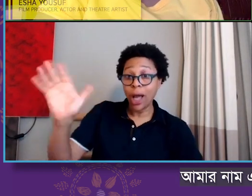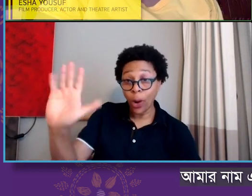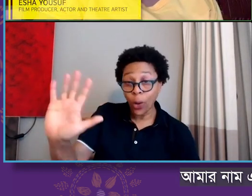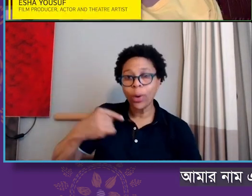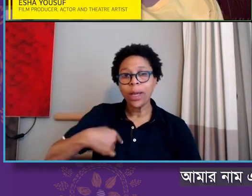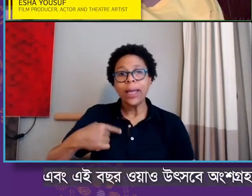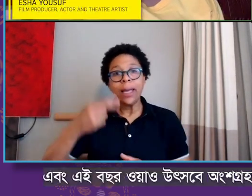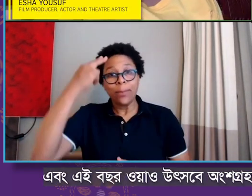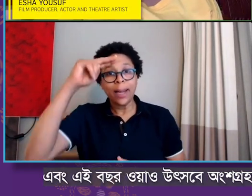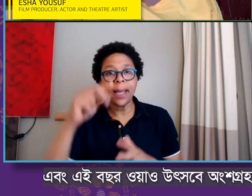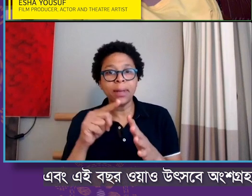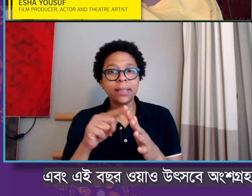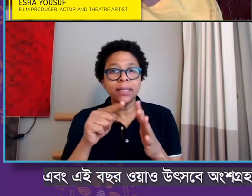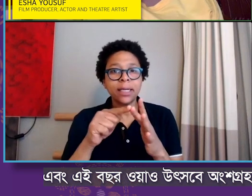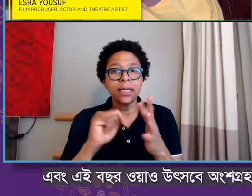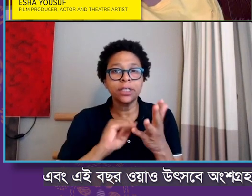এই দুই গুণী শিল্পীর